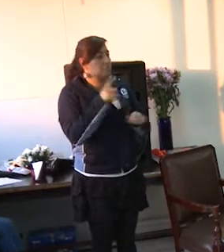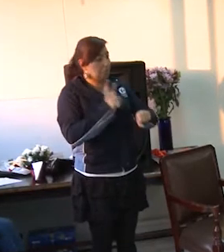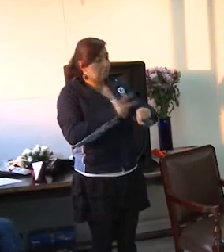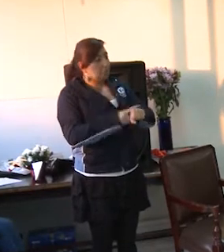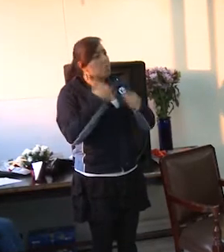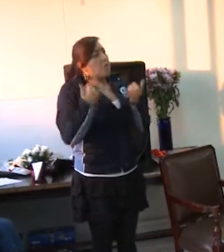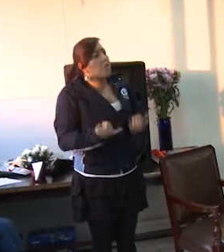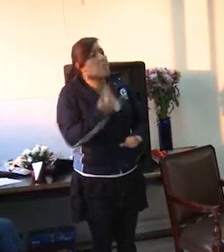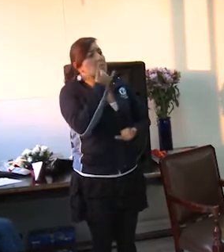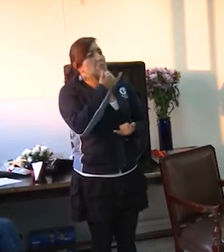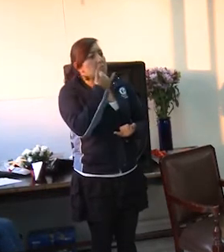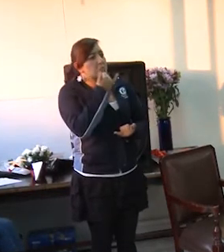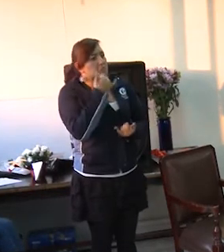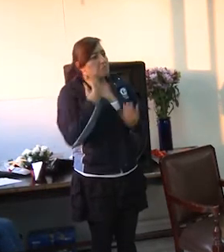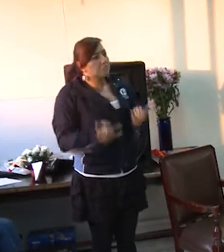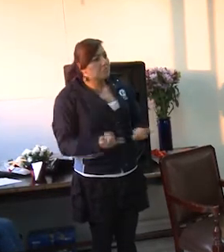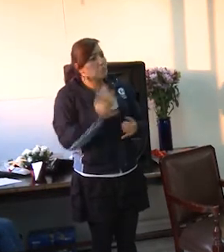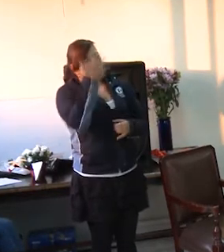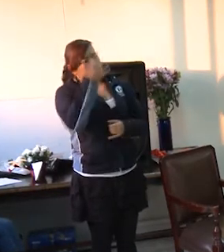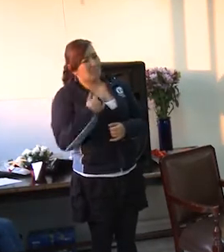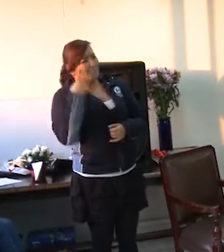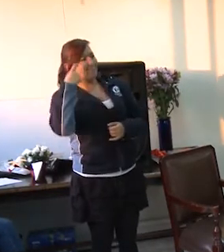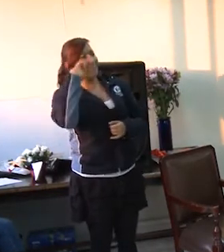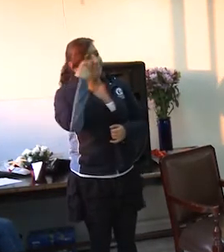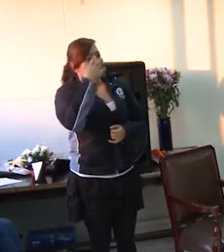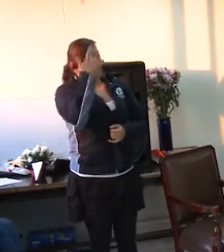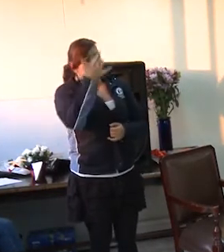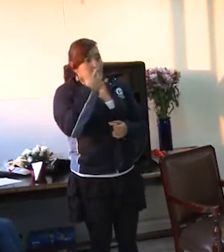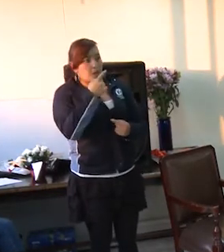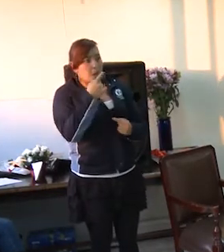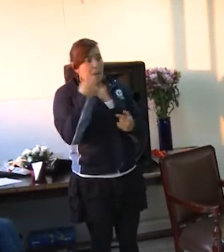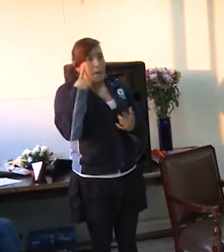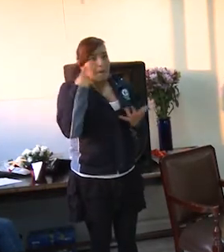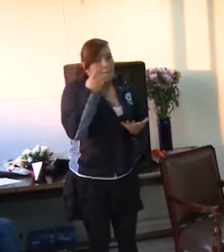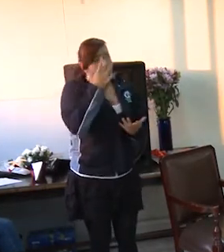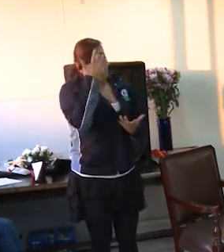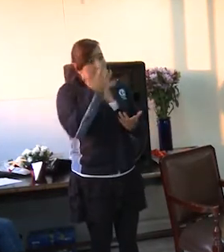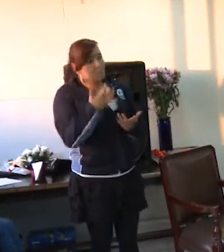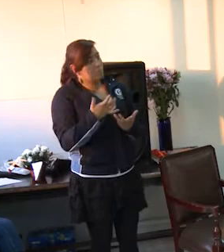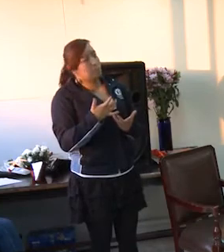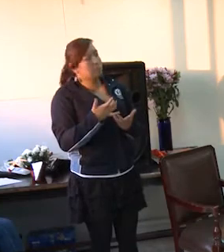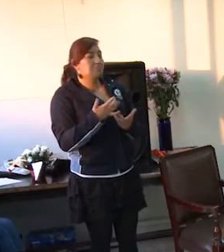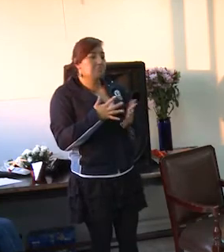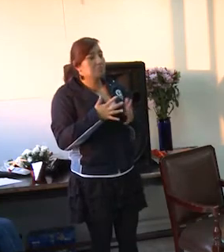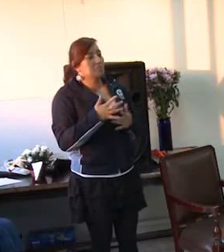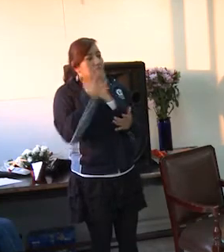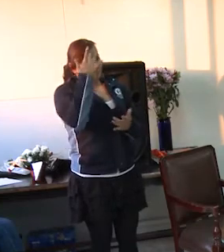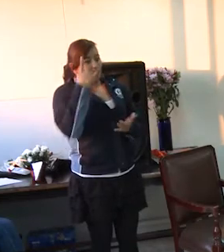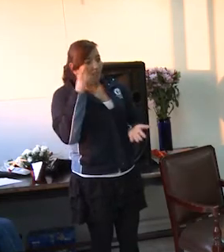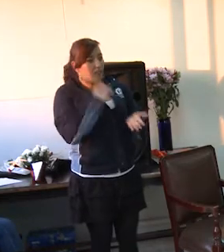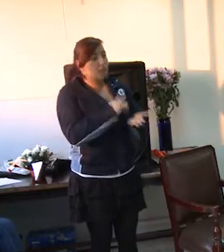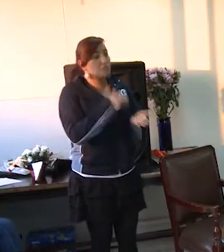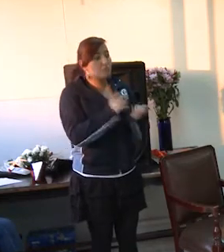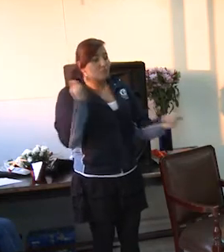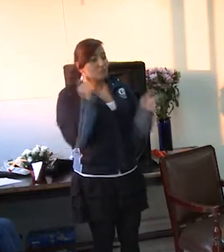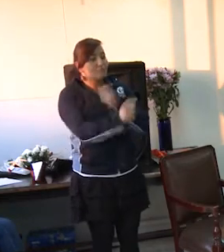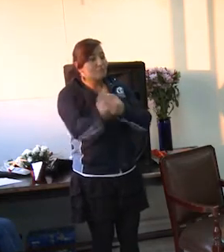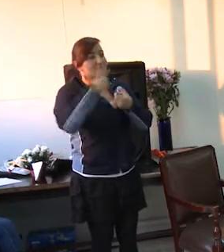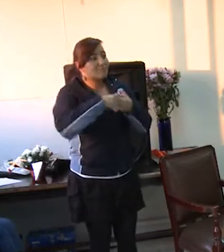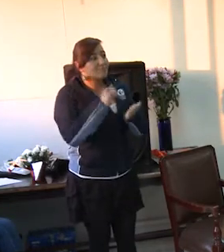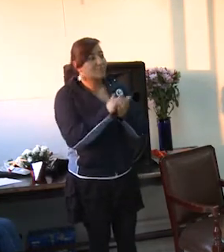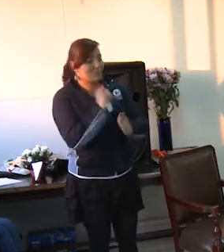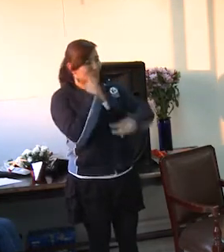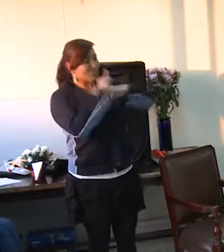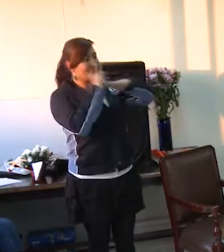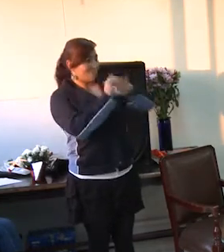estamos viviendo en este momento, por qué nos arriesgamos, por qué creemos en esto, tiene que ver también con la renovación del registro y pues con la institución como